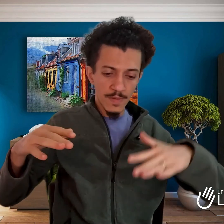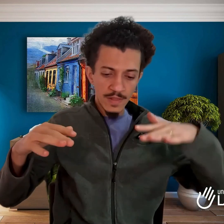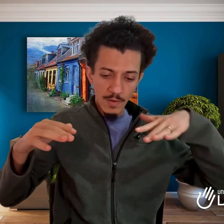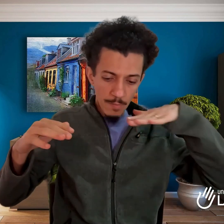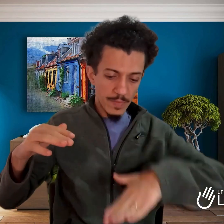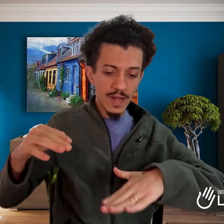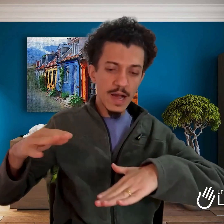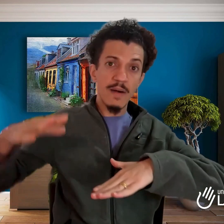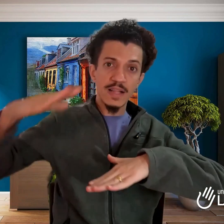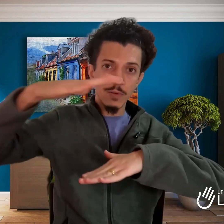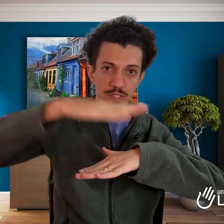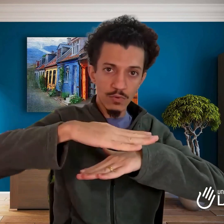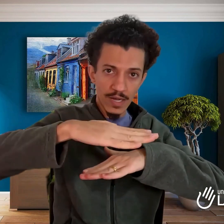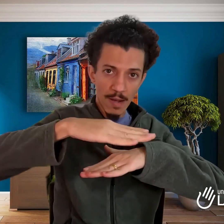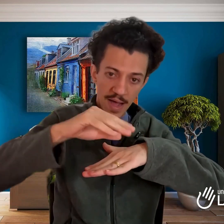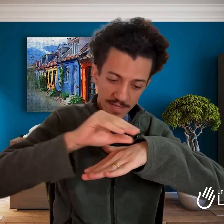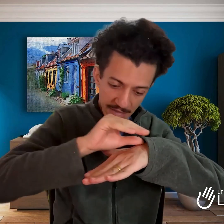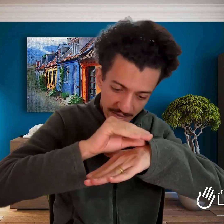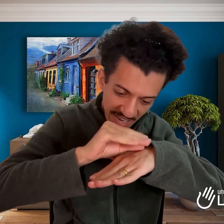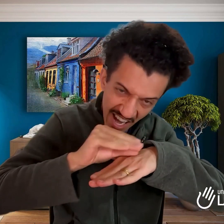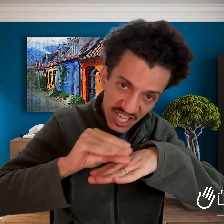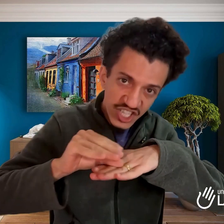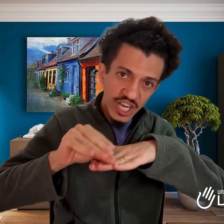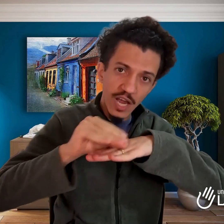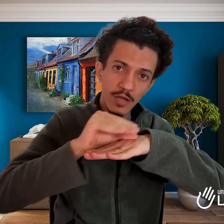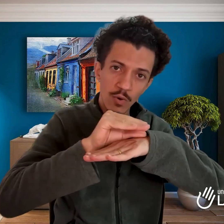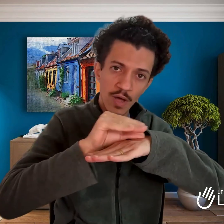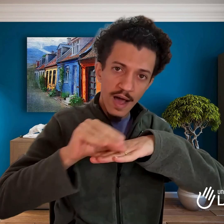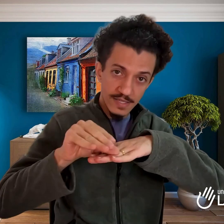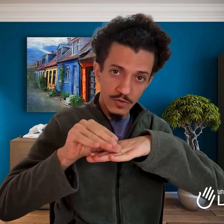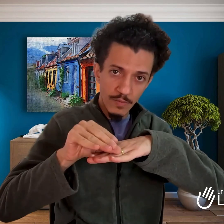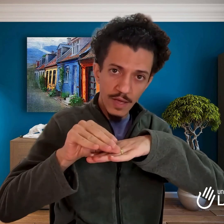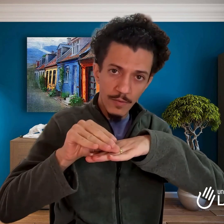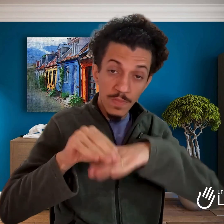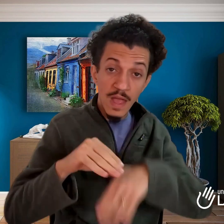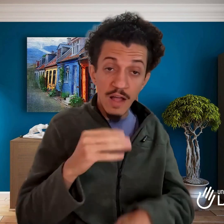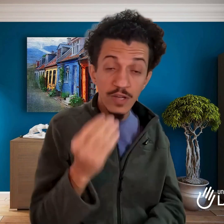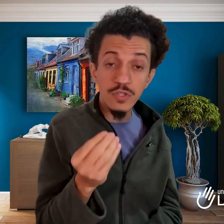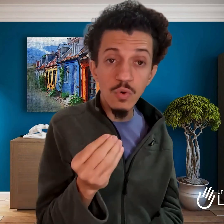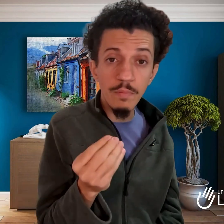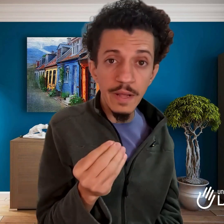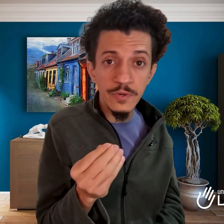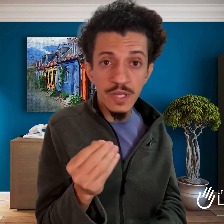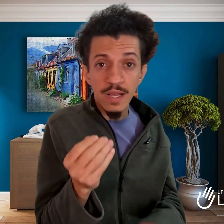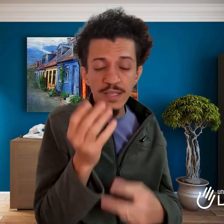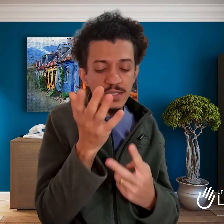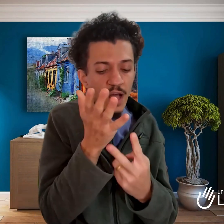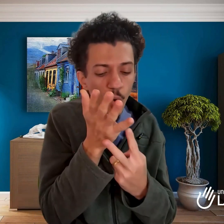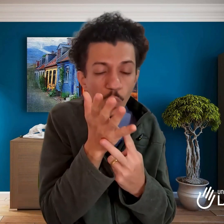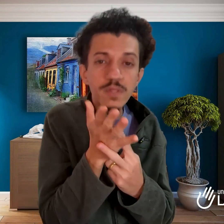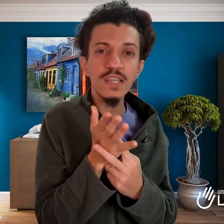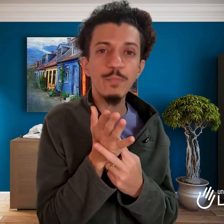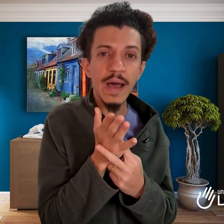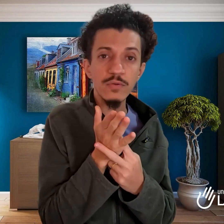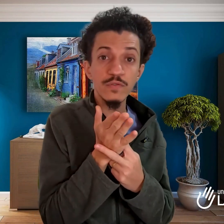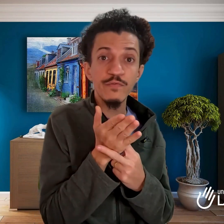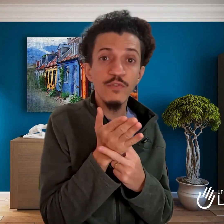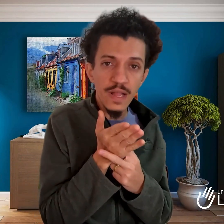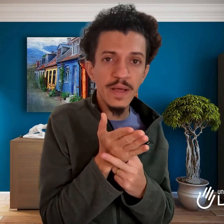uma primeira camada e uma segunda camada e tem aquele recheio assim no meio, nós descobrimos que existem alguns aspectos